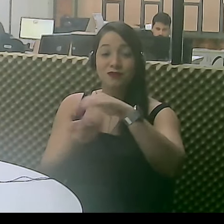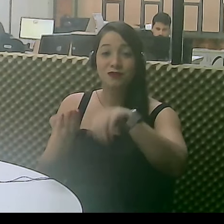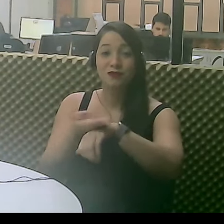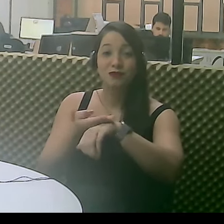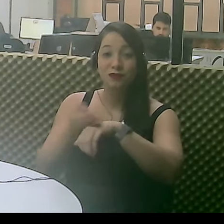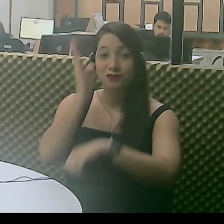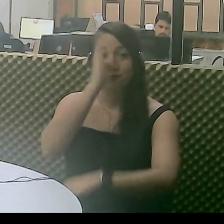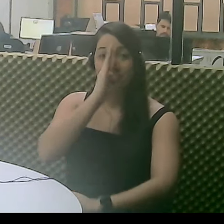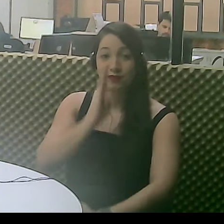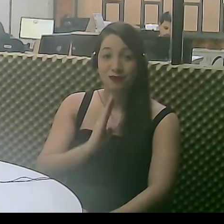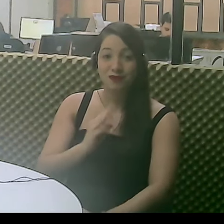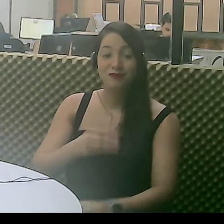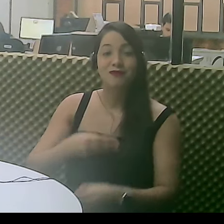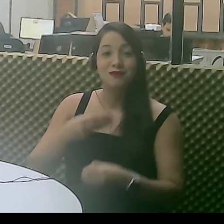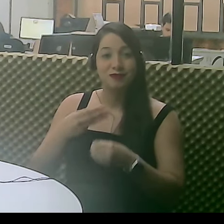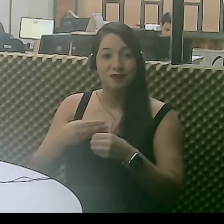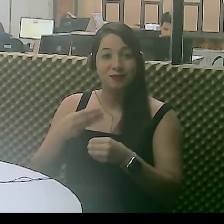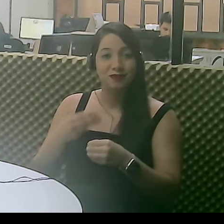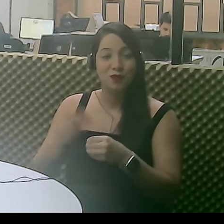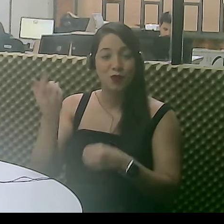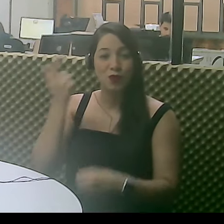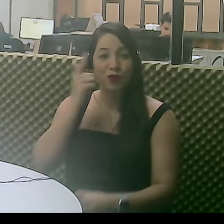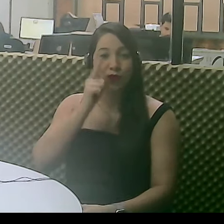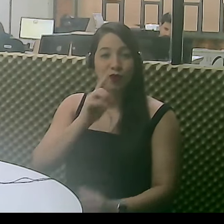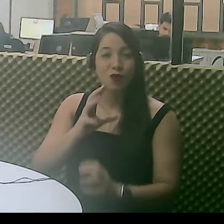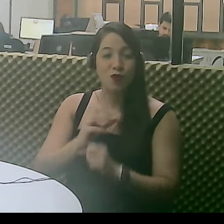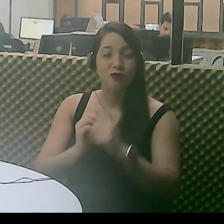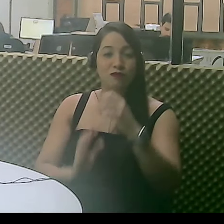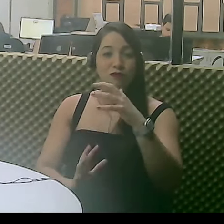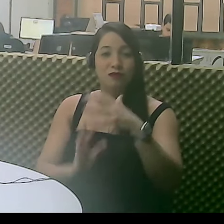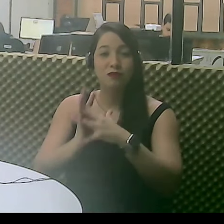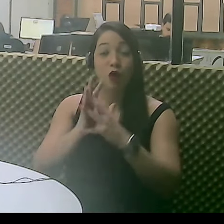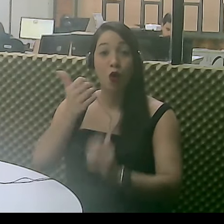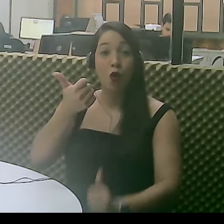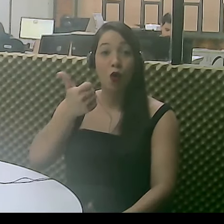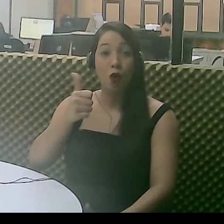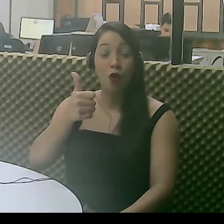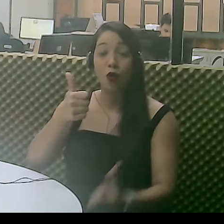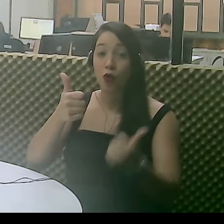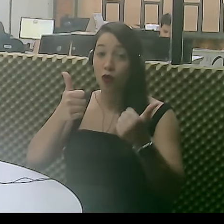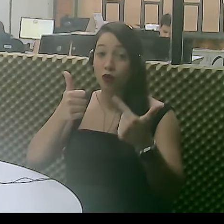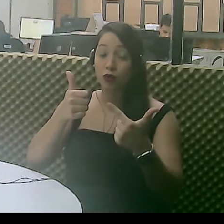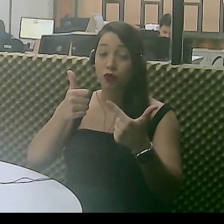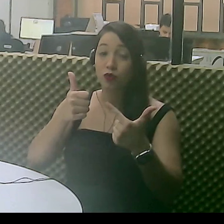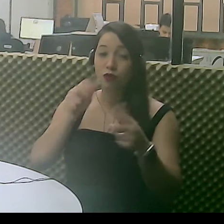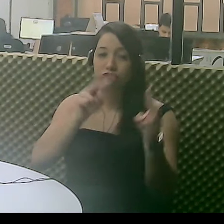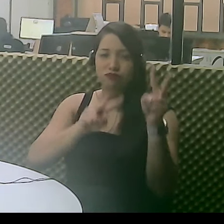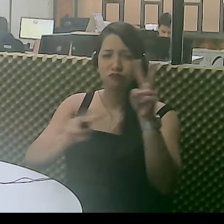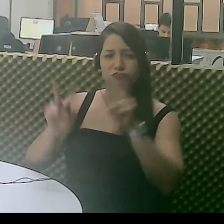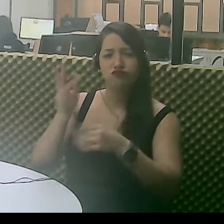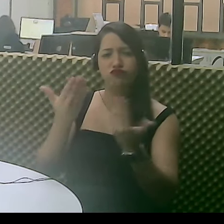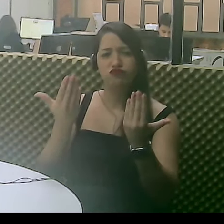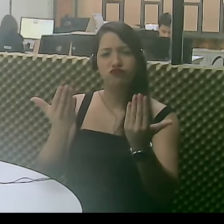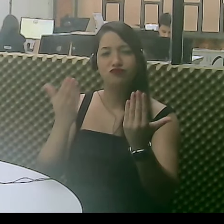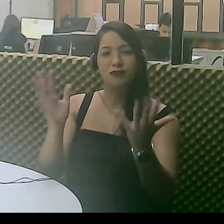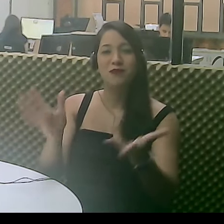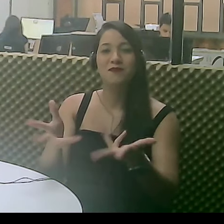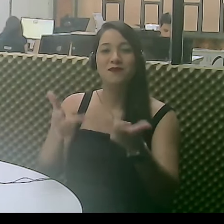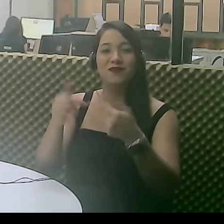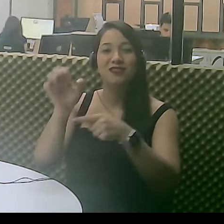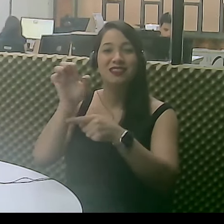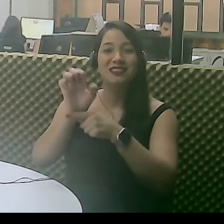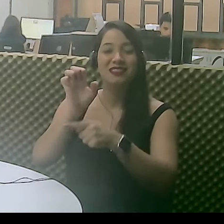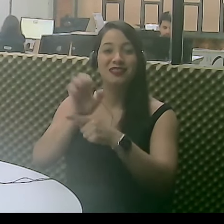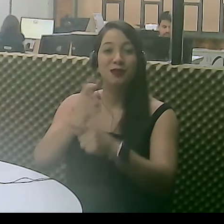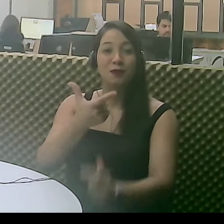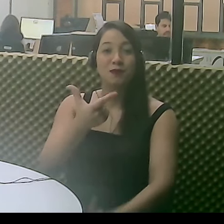Brasil o município que obteve nota máxima em 11 dos 12 indicadores avaliados é o melhor do Estado